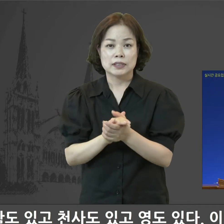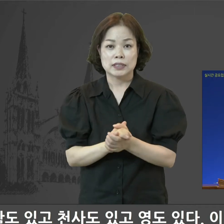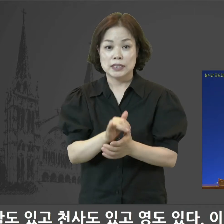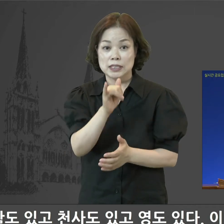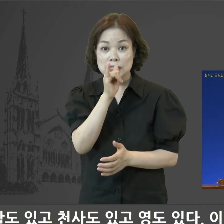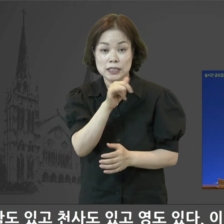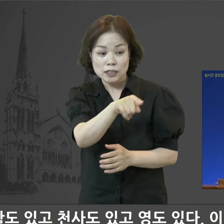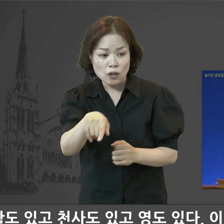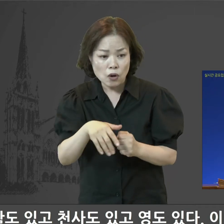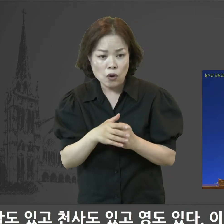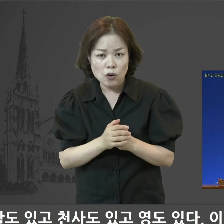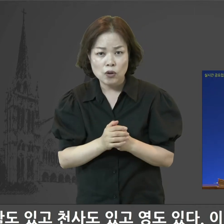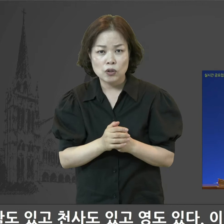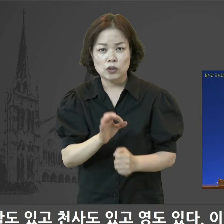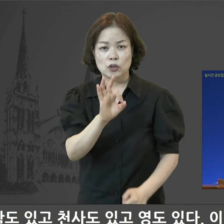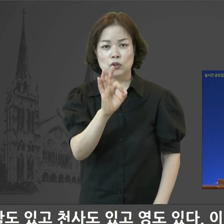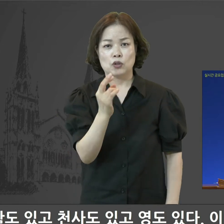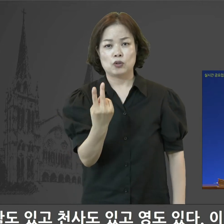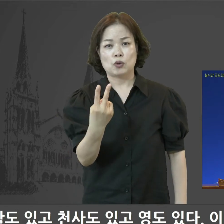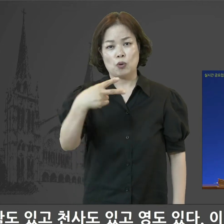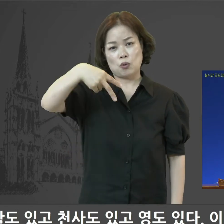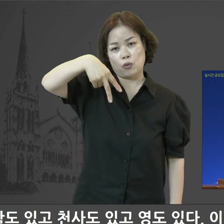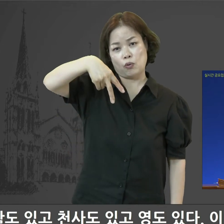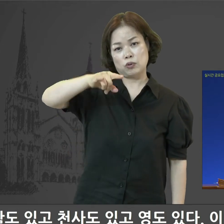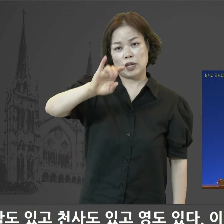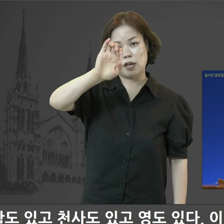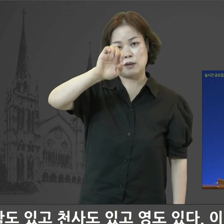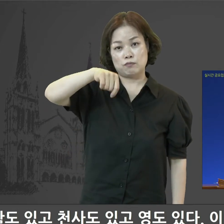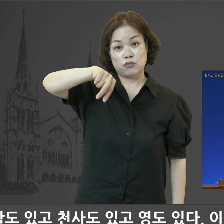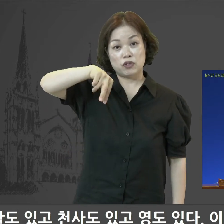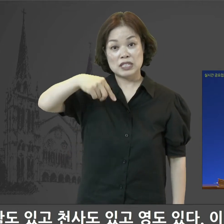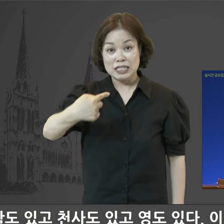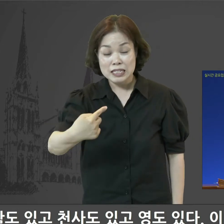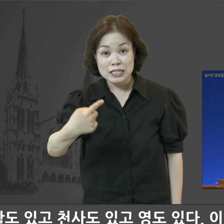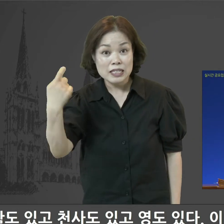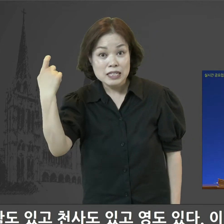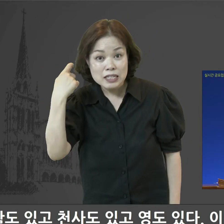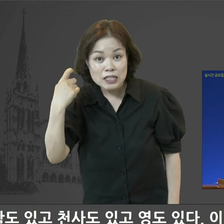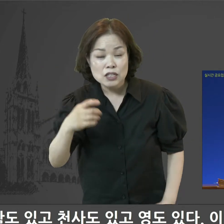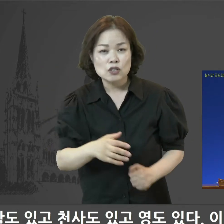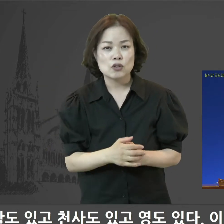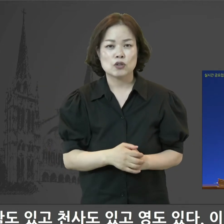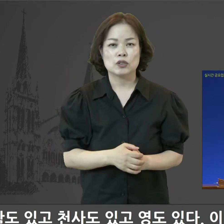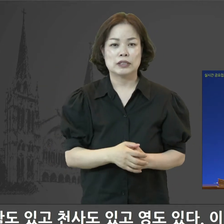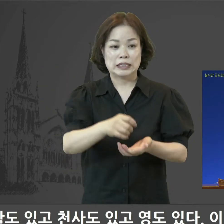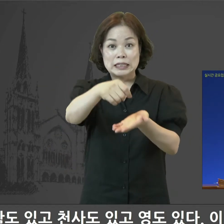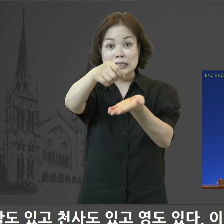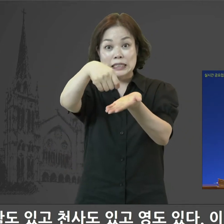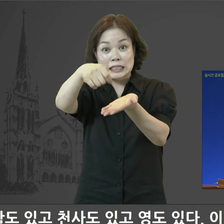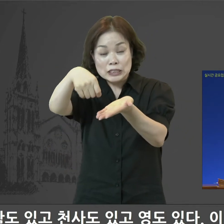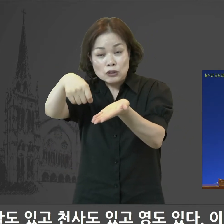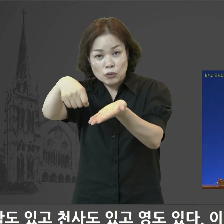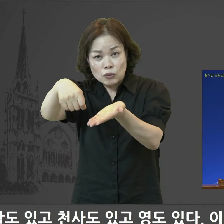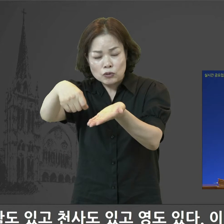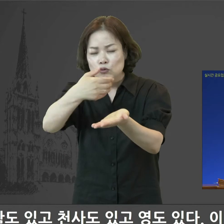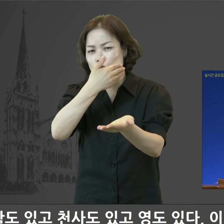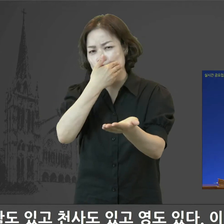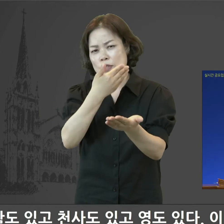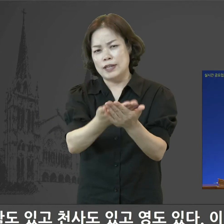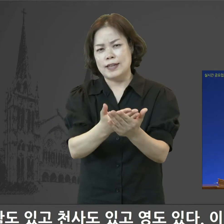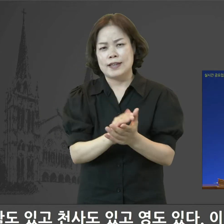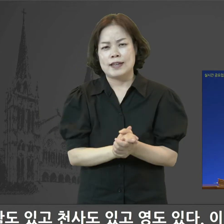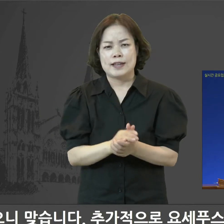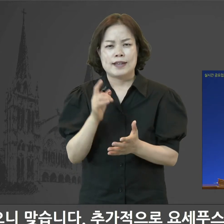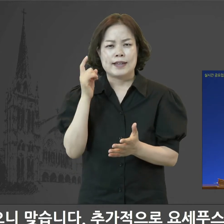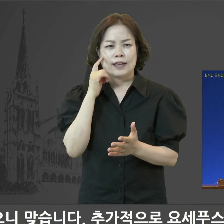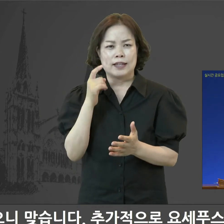추가적으로 요세푸스라는 사람 기록 들어는 보셨을 겁니다. 요세푸스 요 기록이 그런대로 중요합니다.